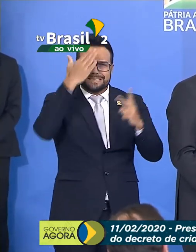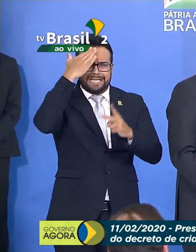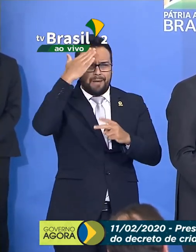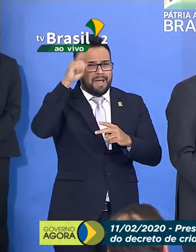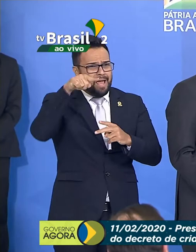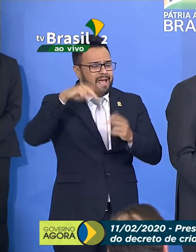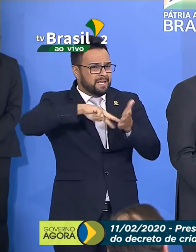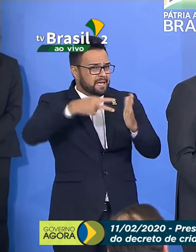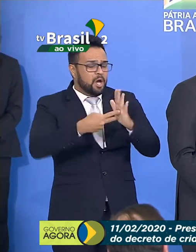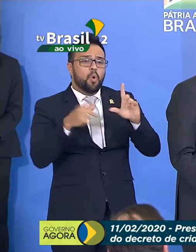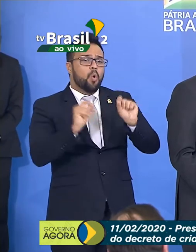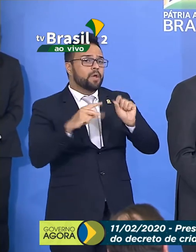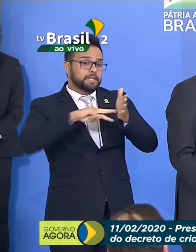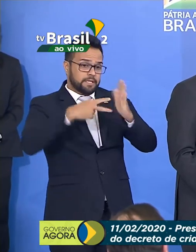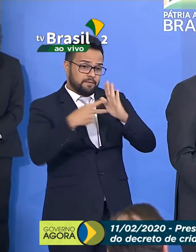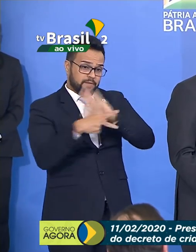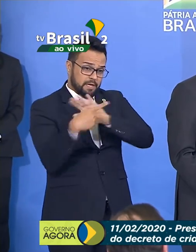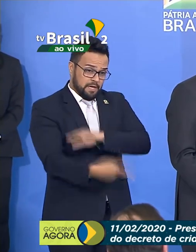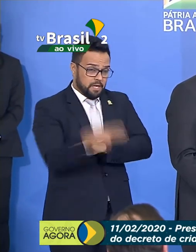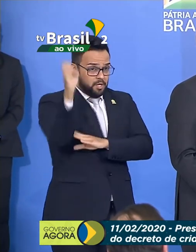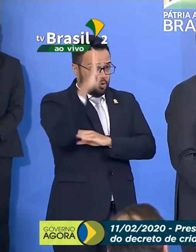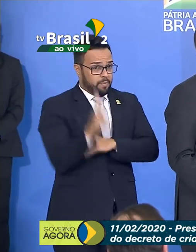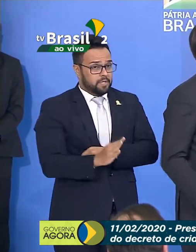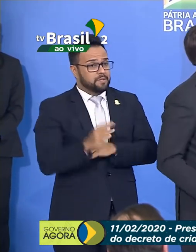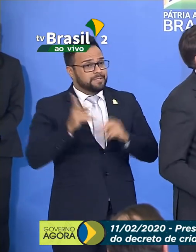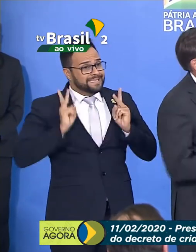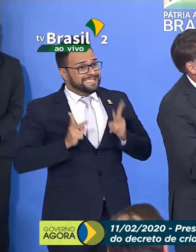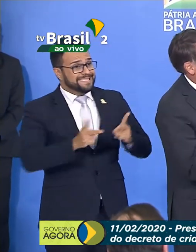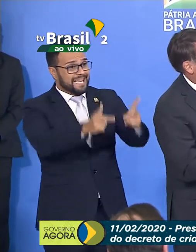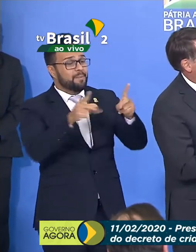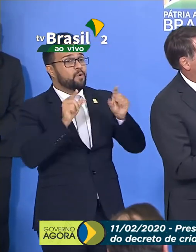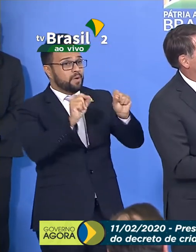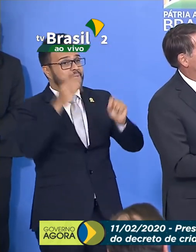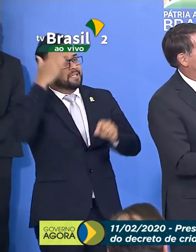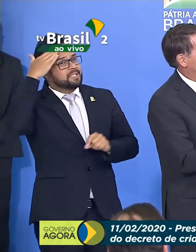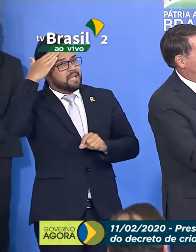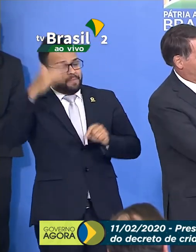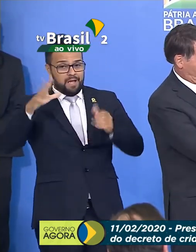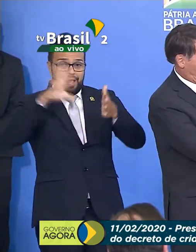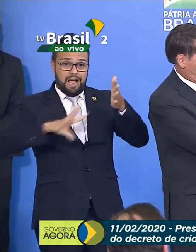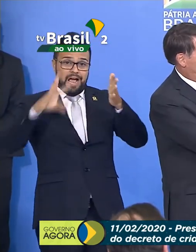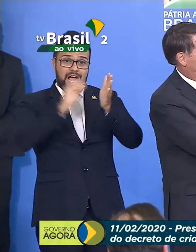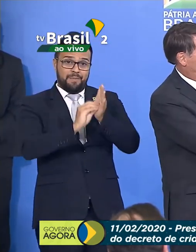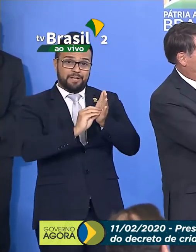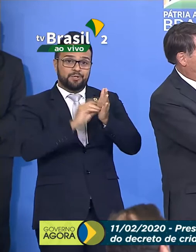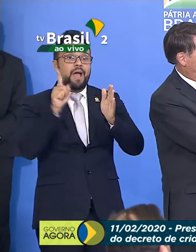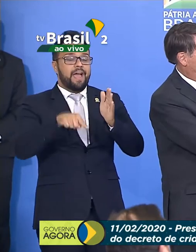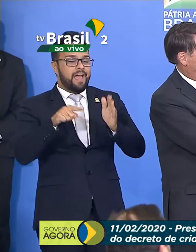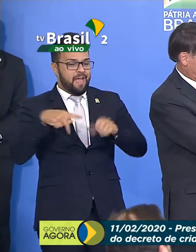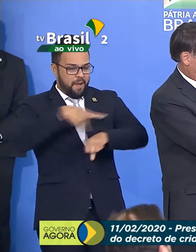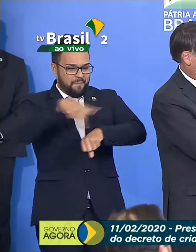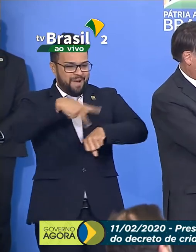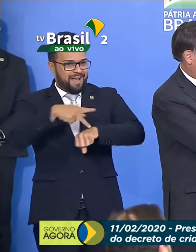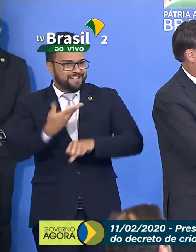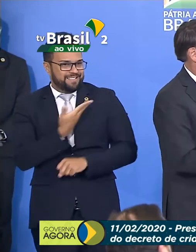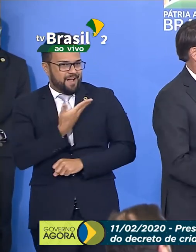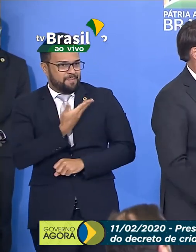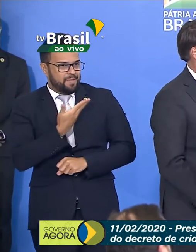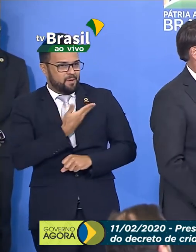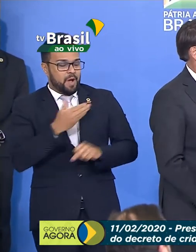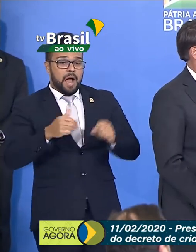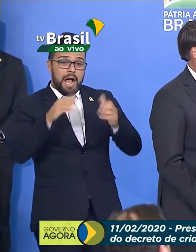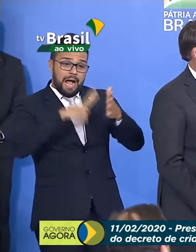que ela representa para o Brasil. Nós sempre consideramos a Amazônia meio país amigo. A Amazônia